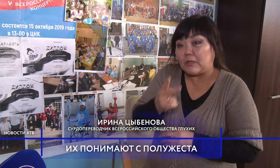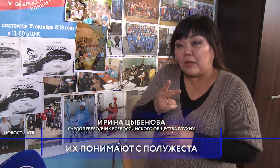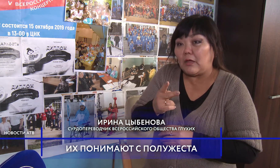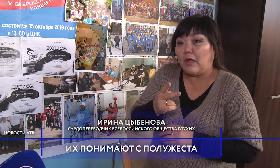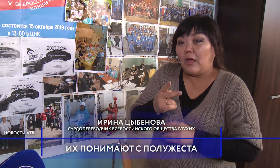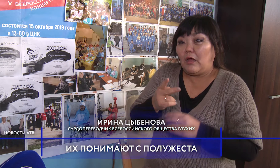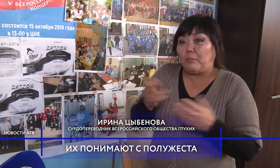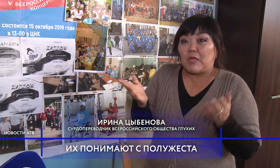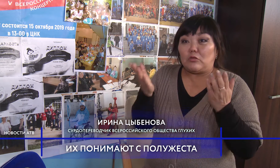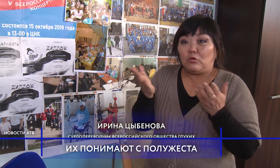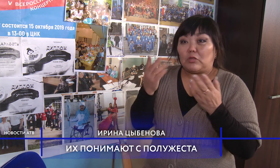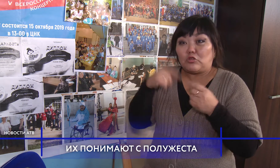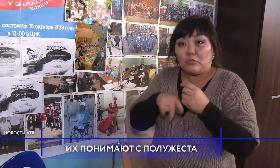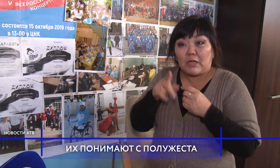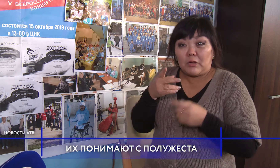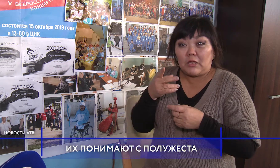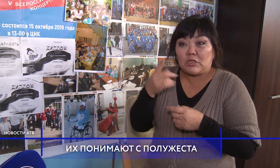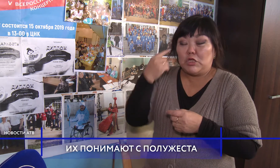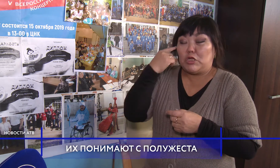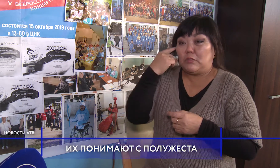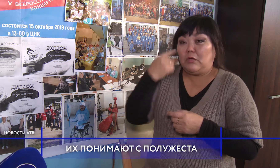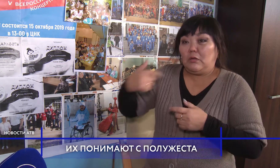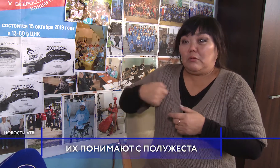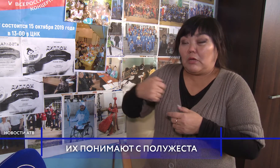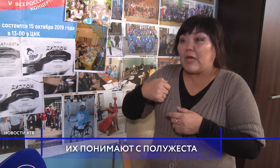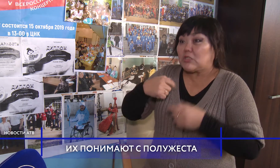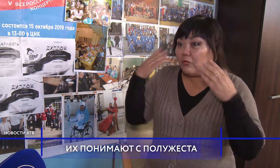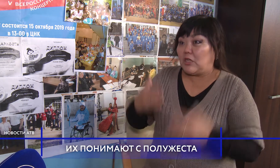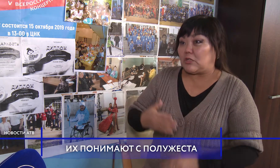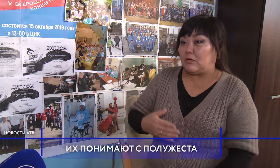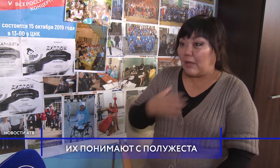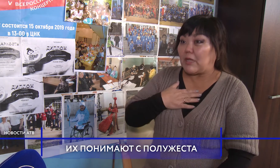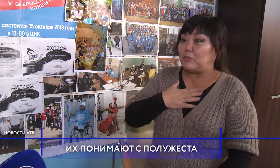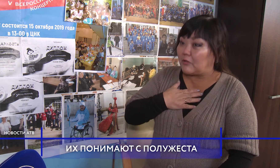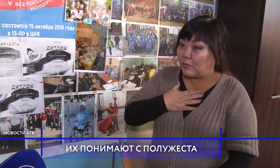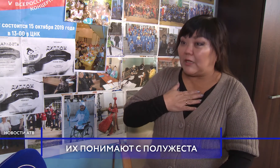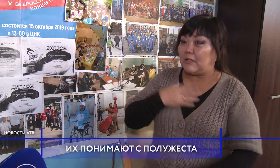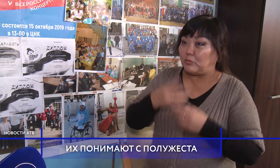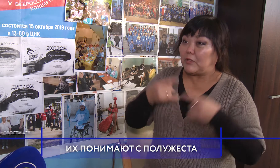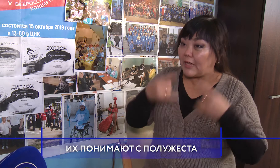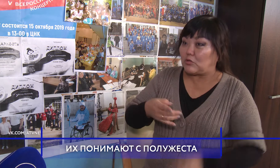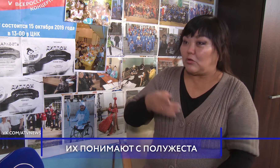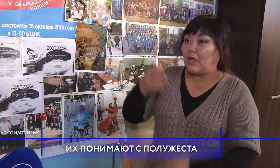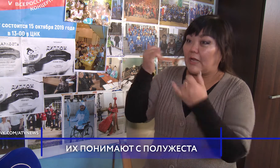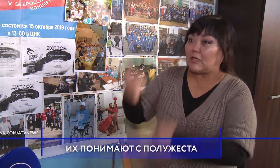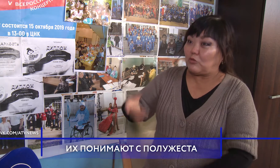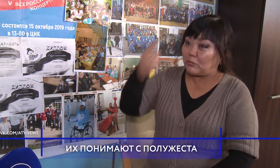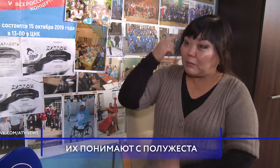смотрела, понять не могут, о чем там речь. И они каждый вечер, нам надо было смотреть эту передачу ради того, чтобы